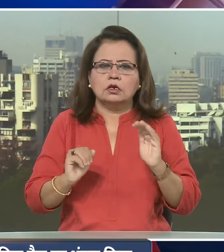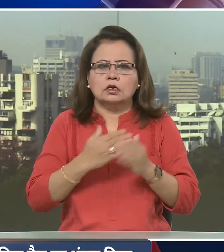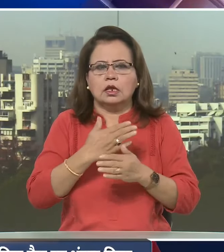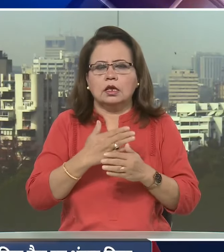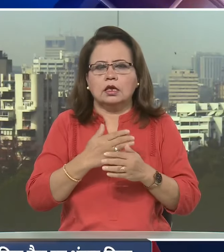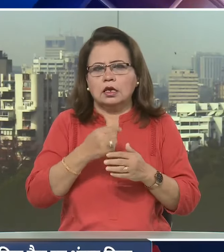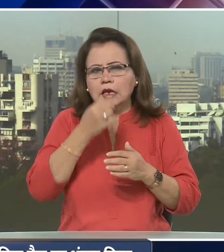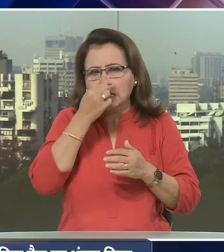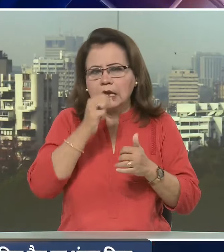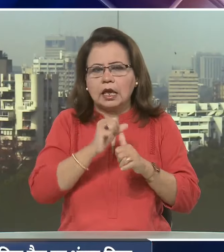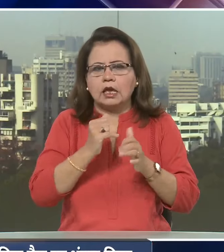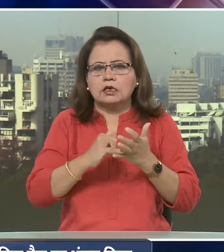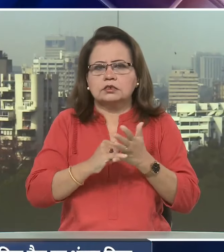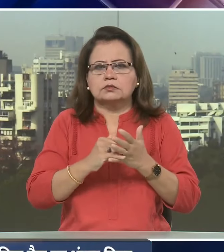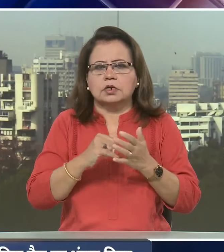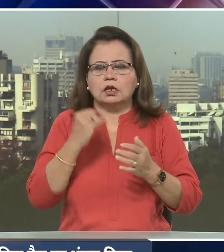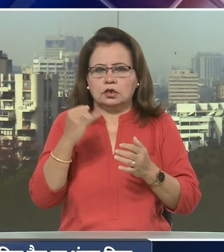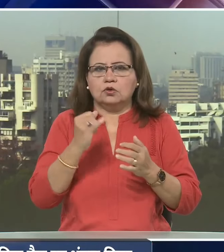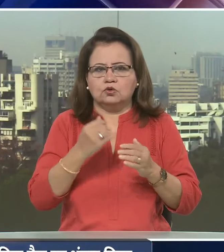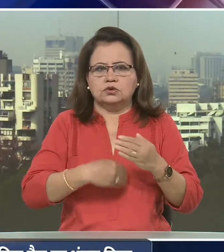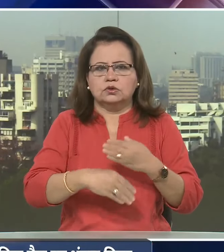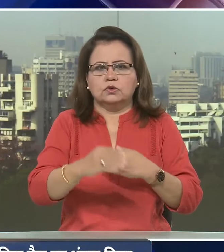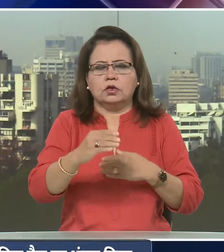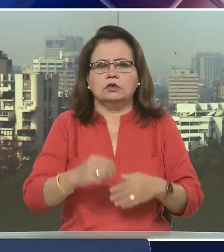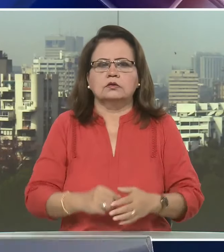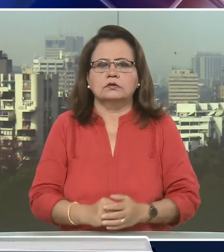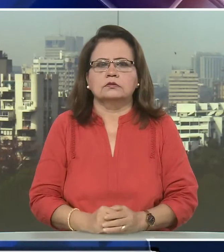गैस भंडार की खोज होगी।